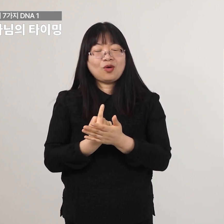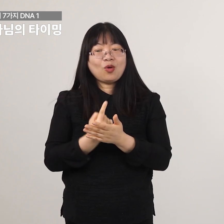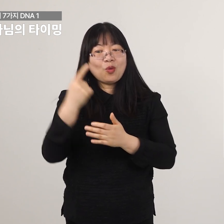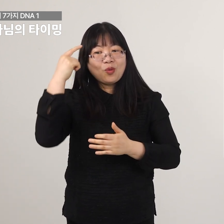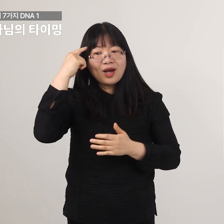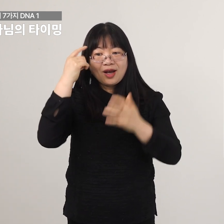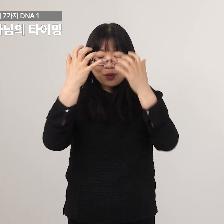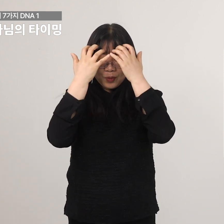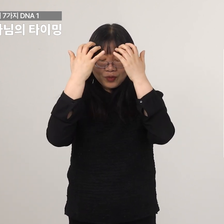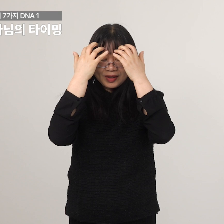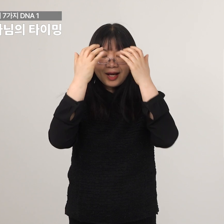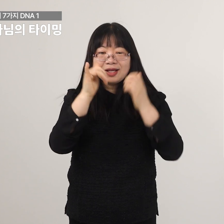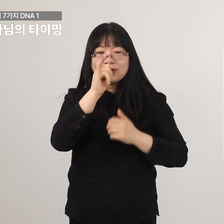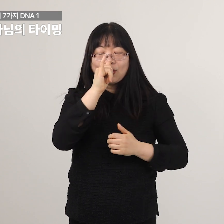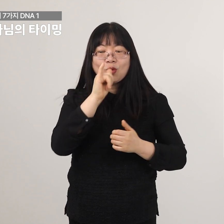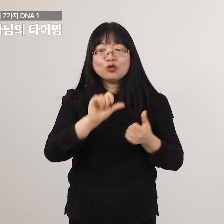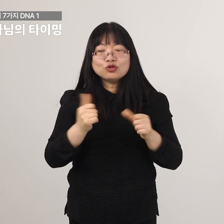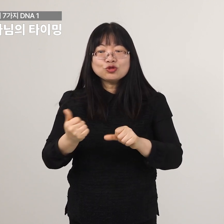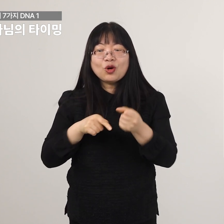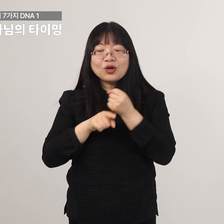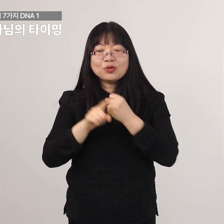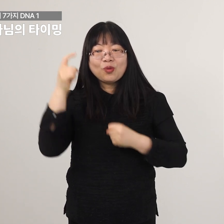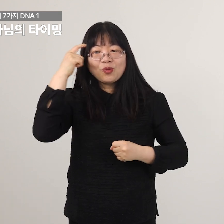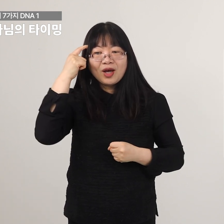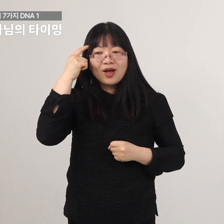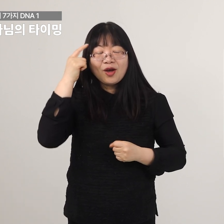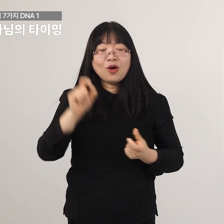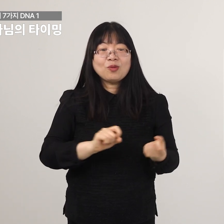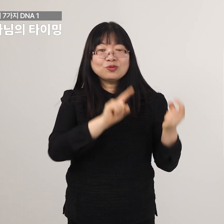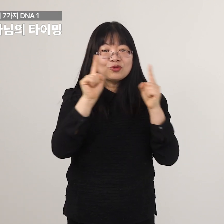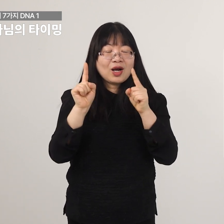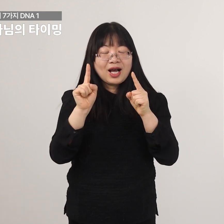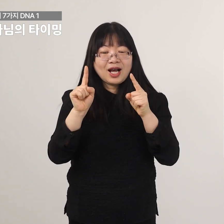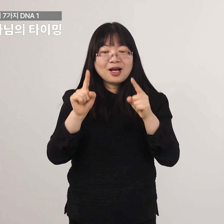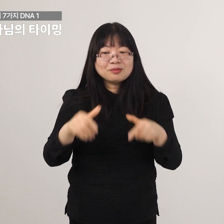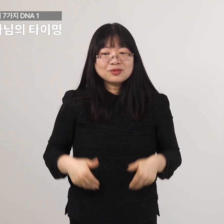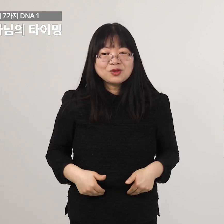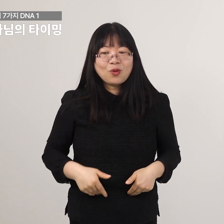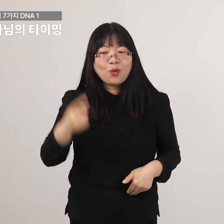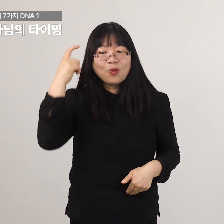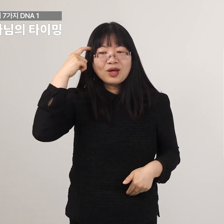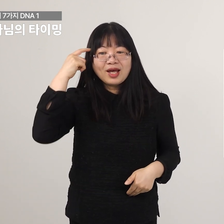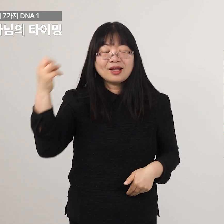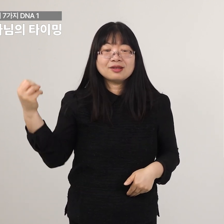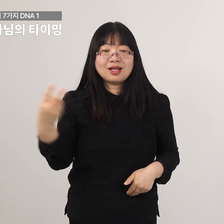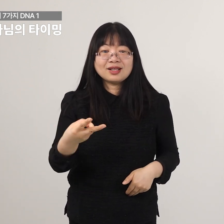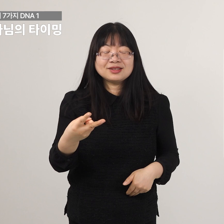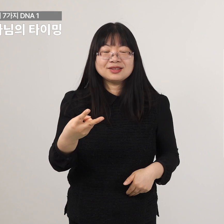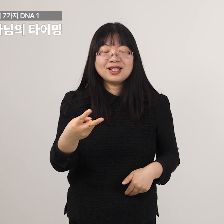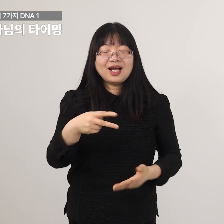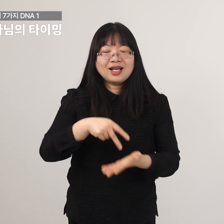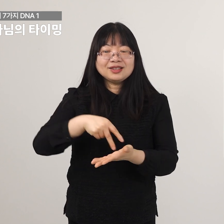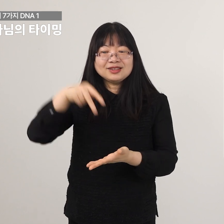왜 고난을 받고 왜 죽어야 되고 왜 부활이 있어야 되며 왜 다시 승천을 해야